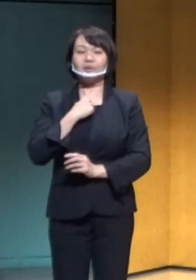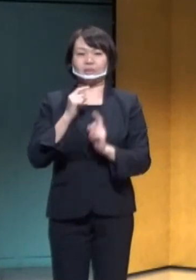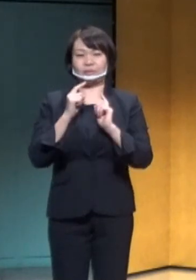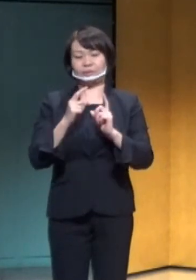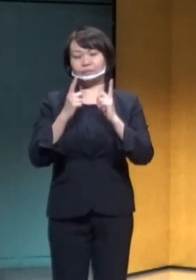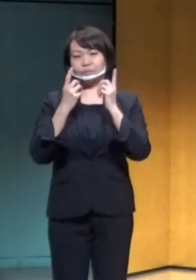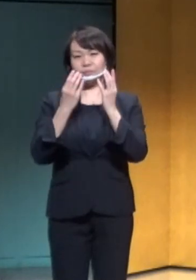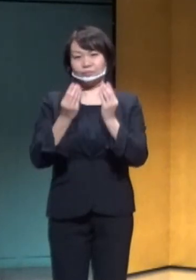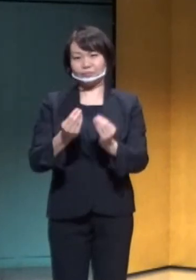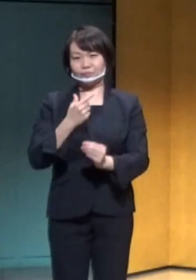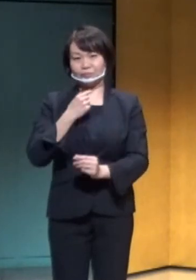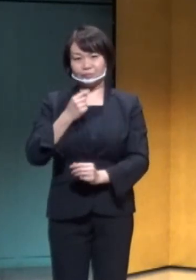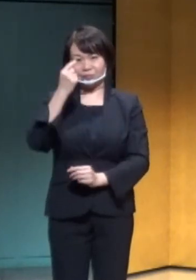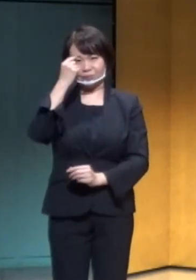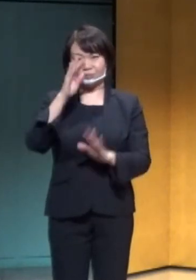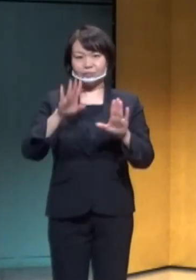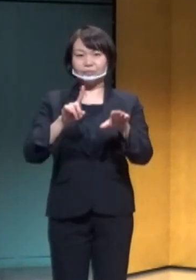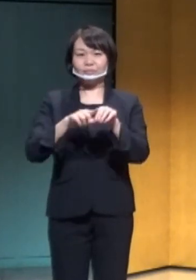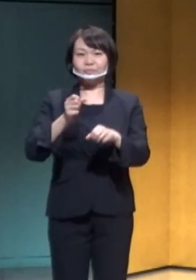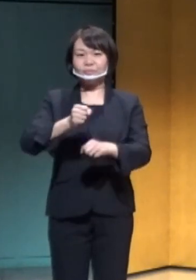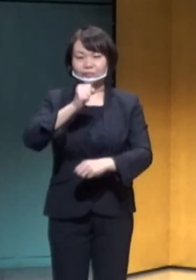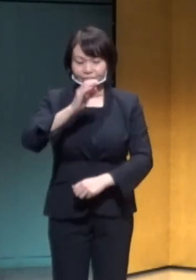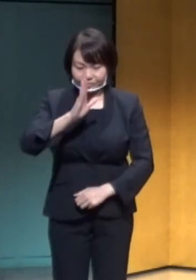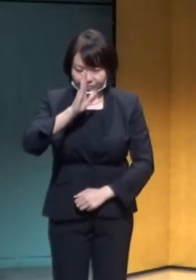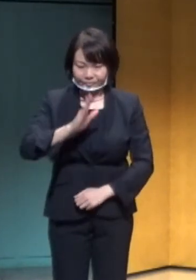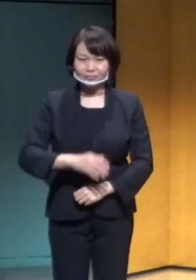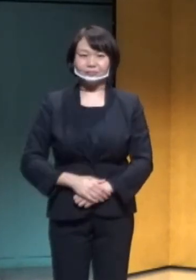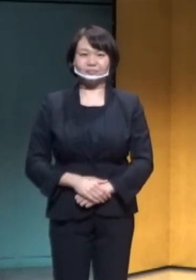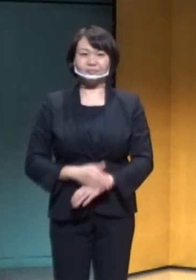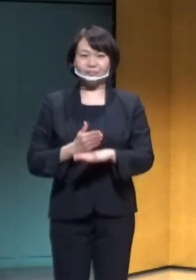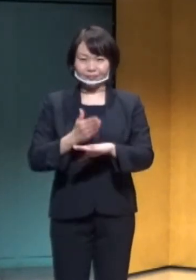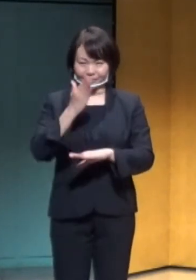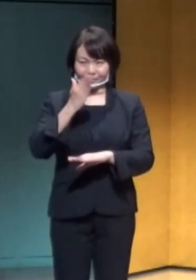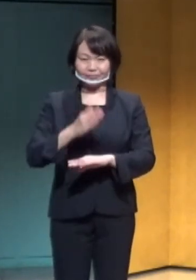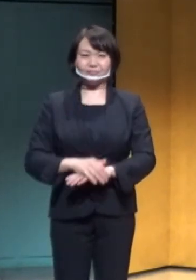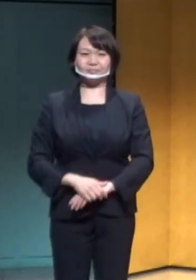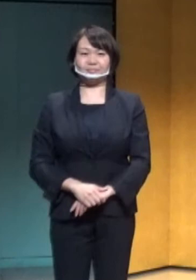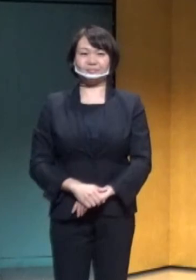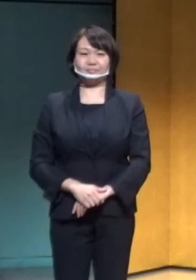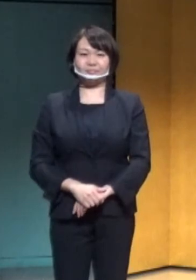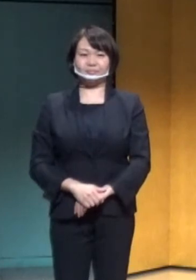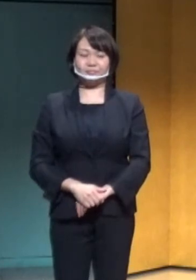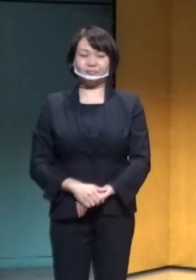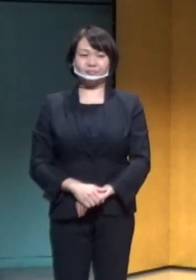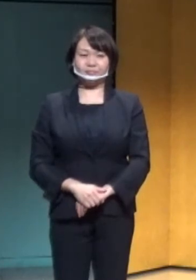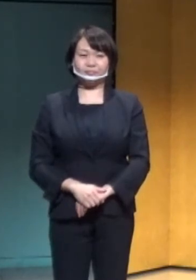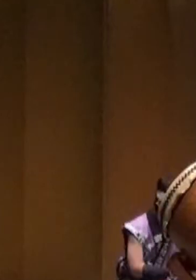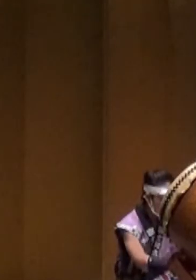させていただきます。本年もどうぞよろしくお願いいたします。ありがとうございました。